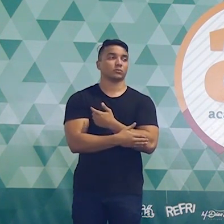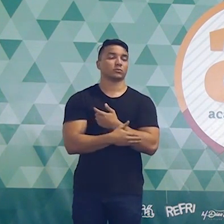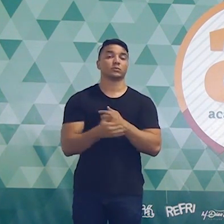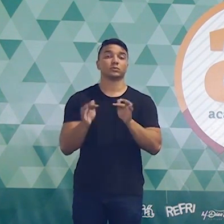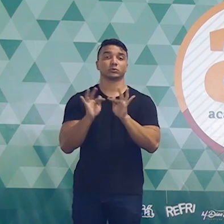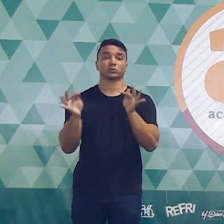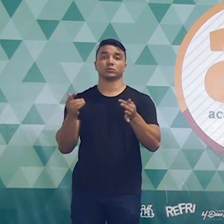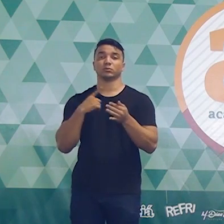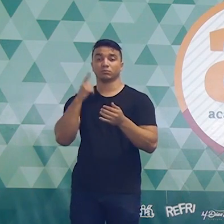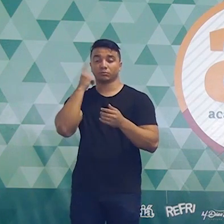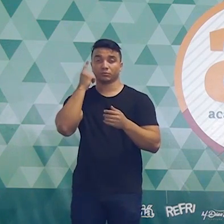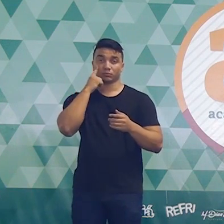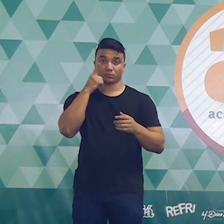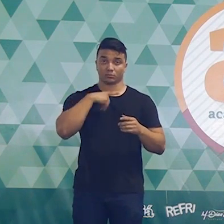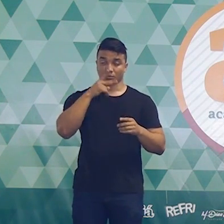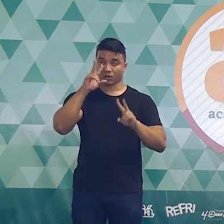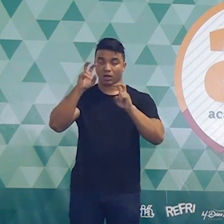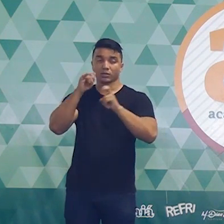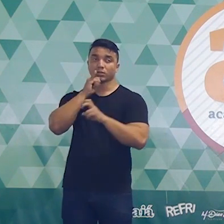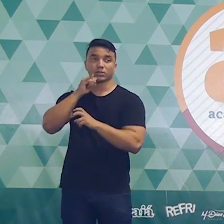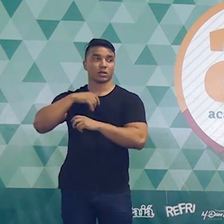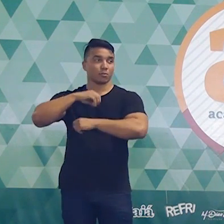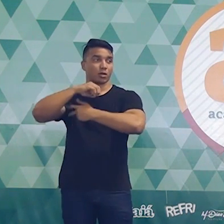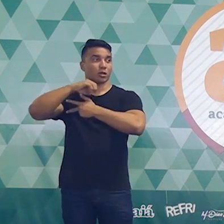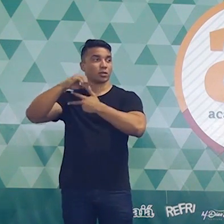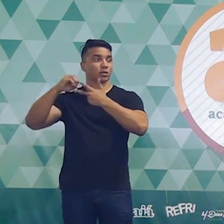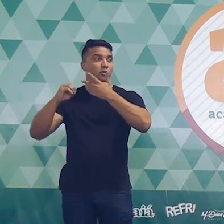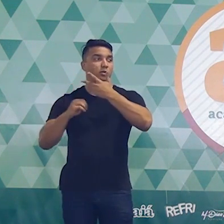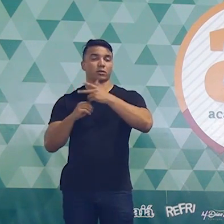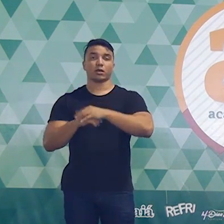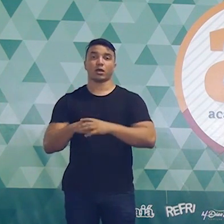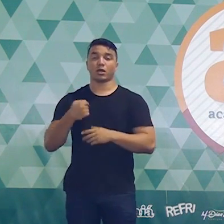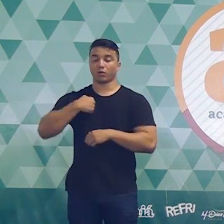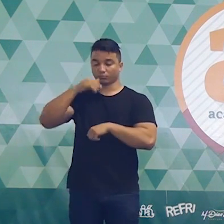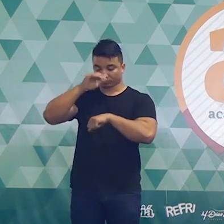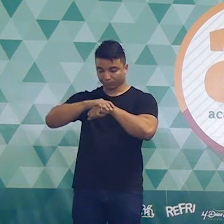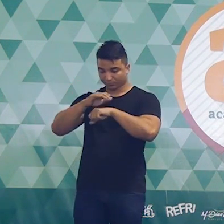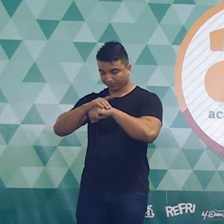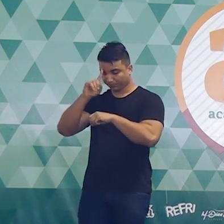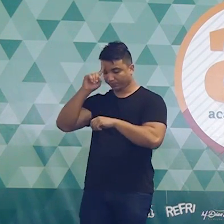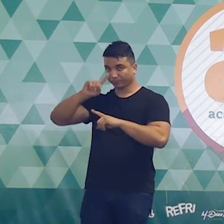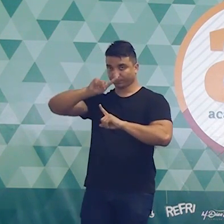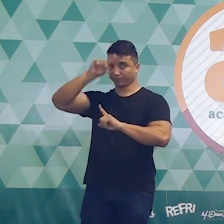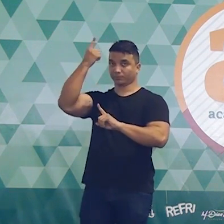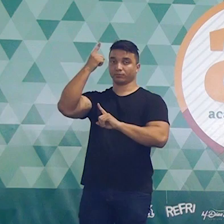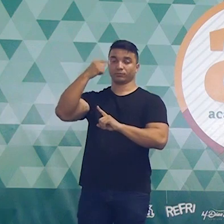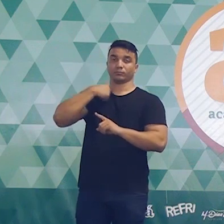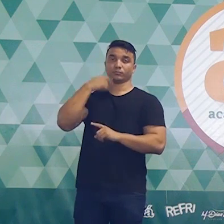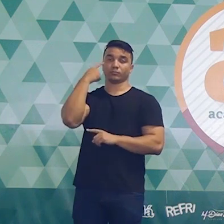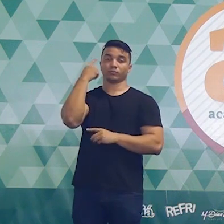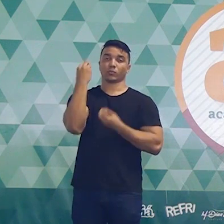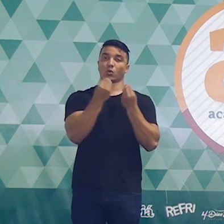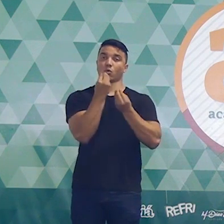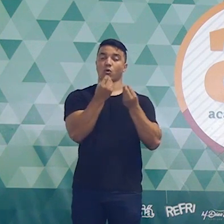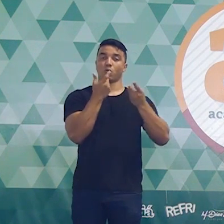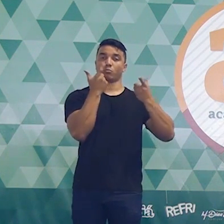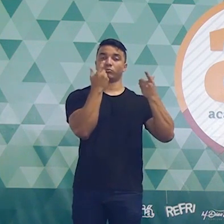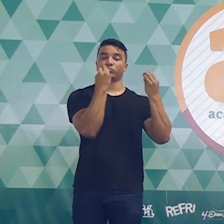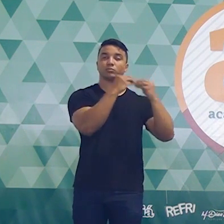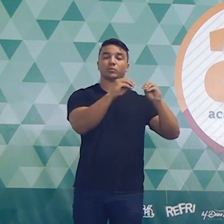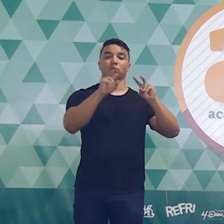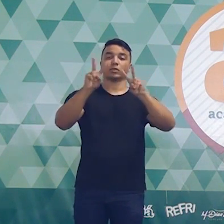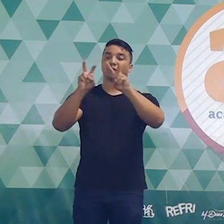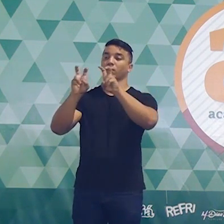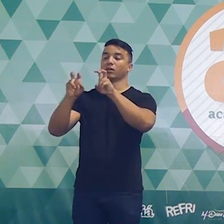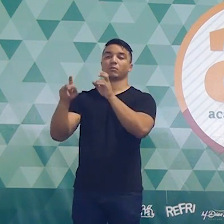no lugar, a senhora vai fazer o tema do Enem. A senhora é elaboradora de proposta de redação do Enem. A senhora não colocaria